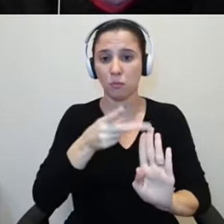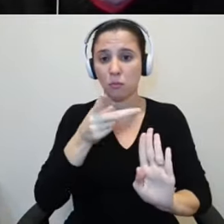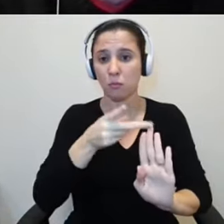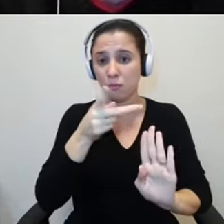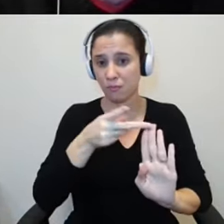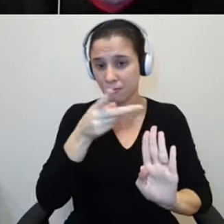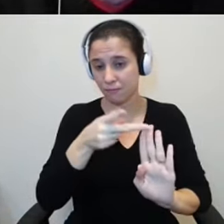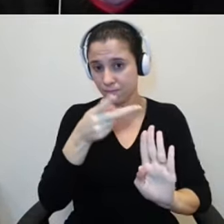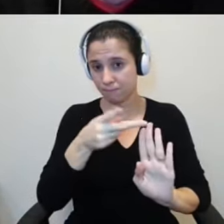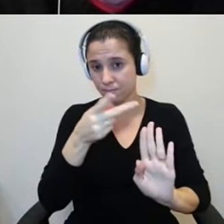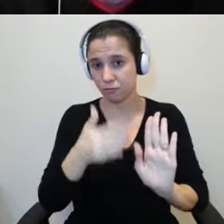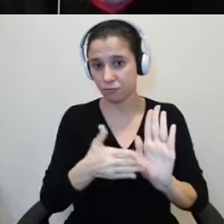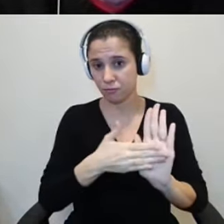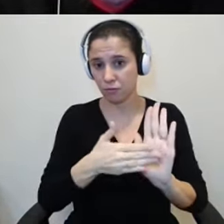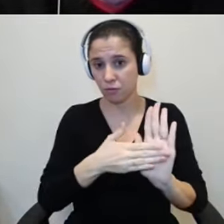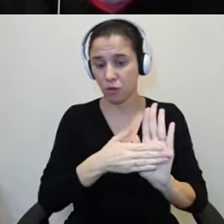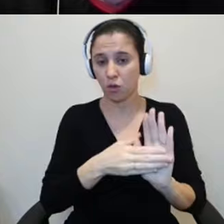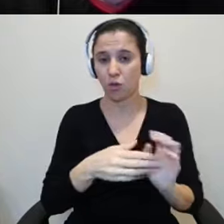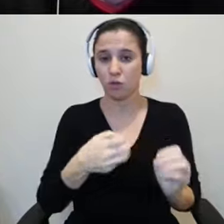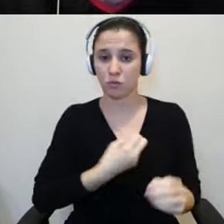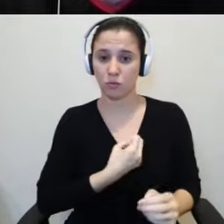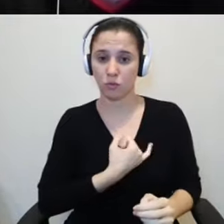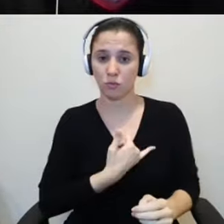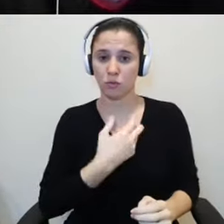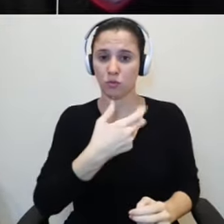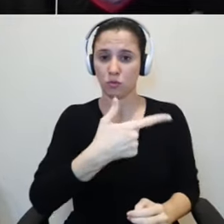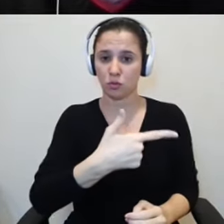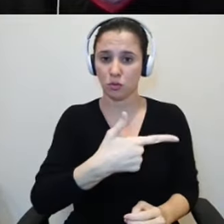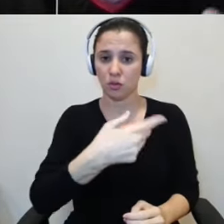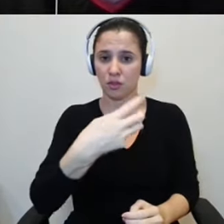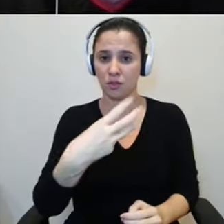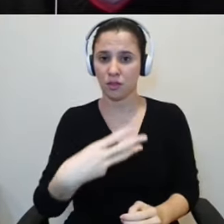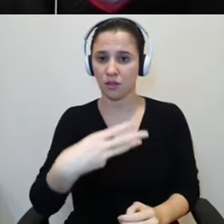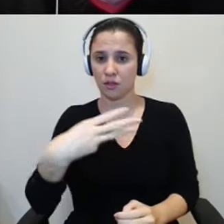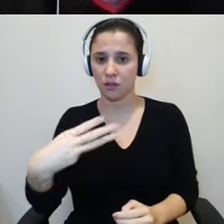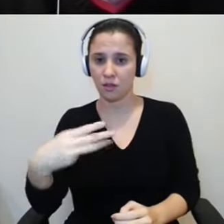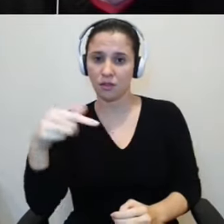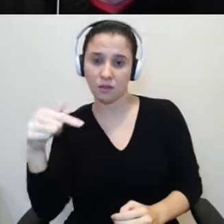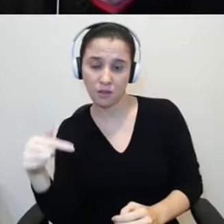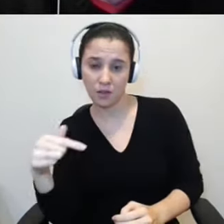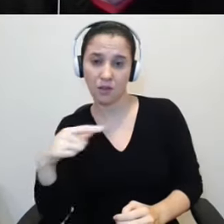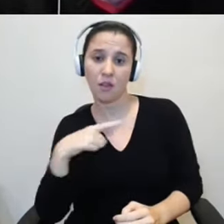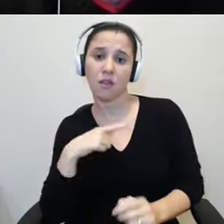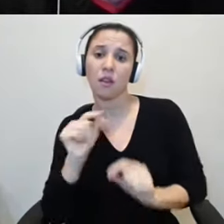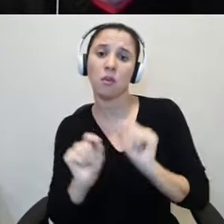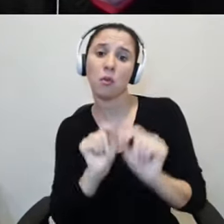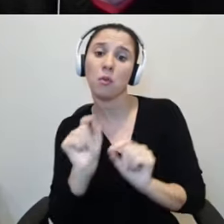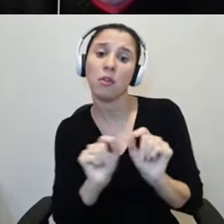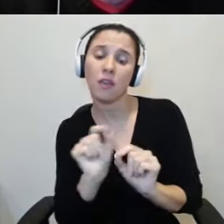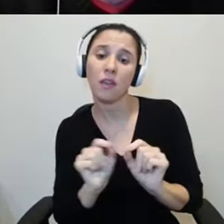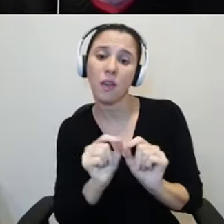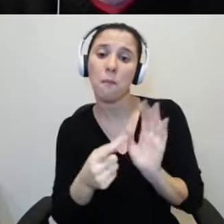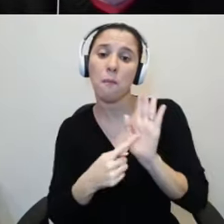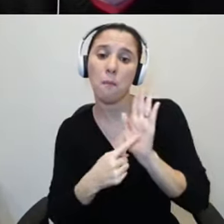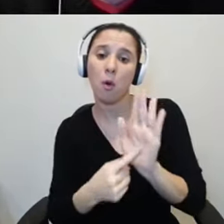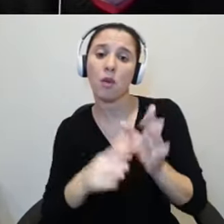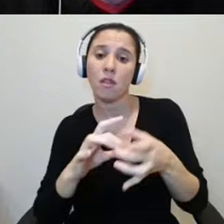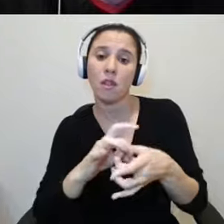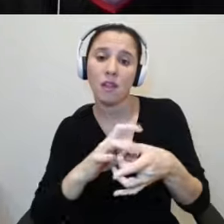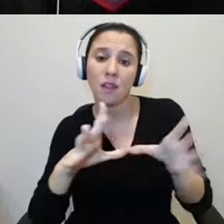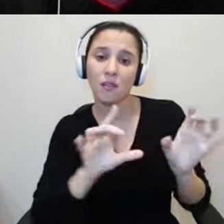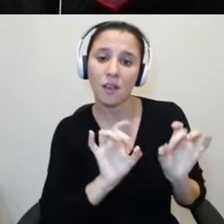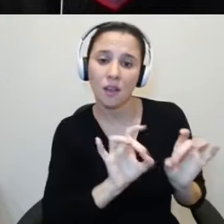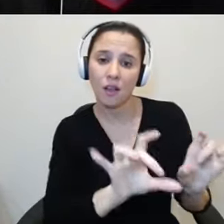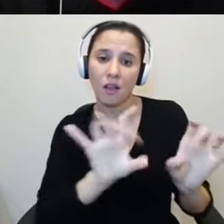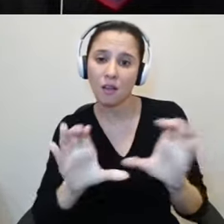2337, 2337. Então, ela dá essa autonomia e dá também as diretrizes para os campos executarem esse processo.